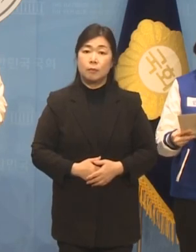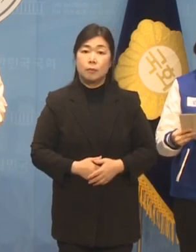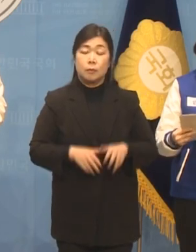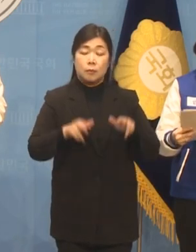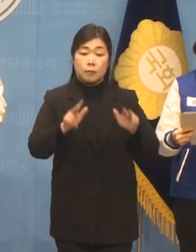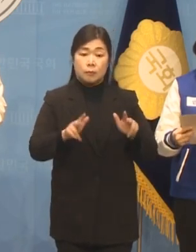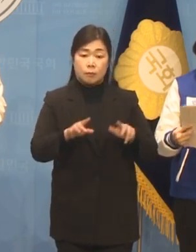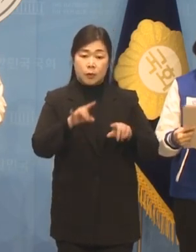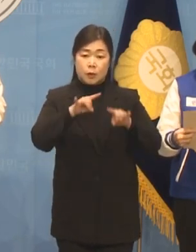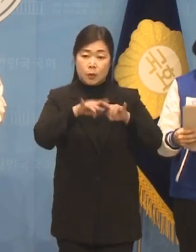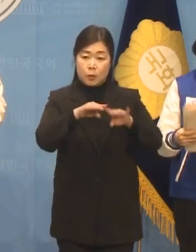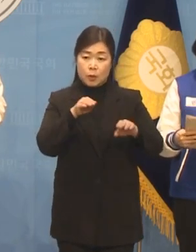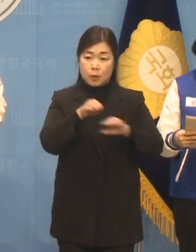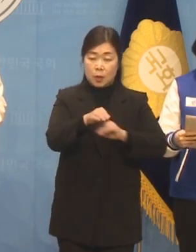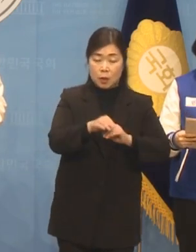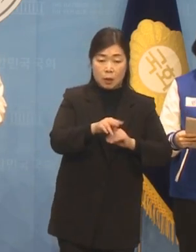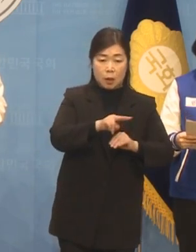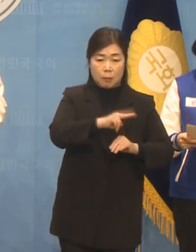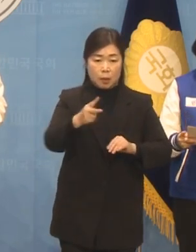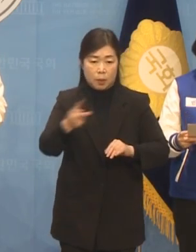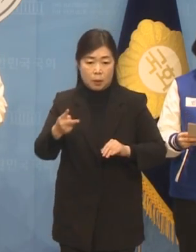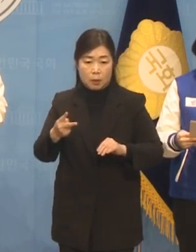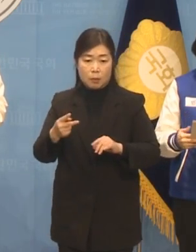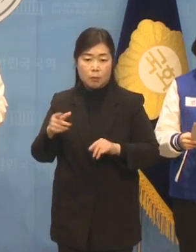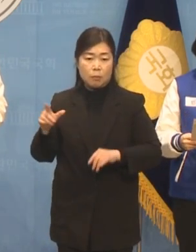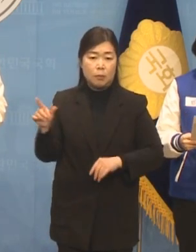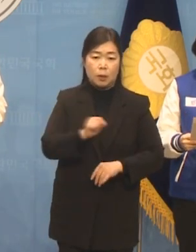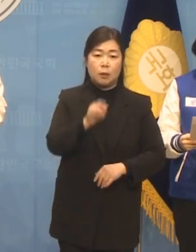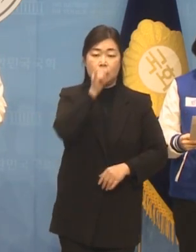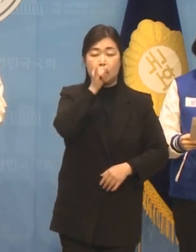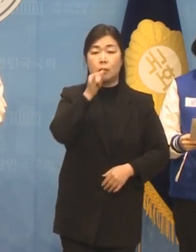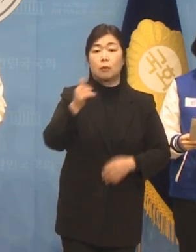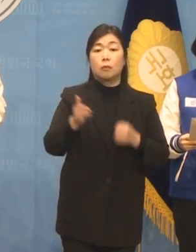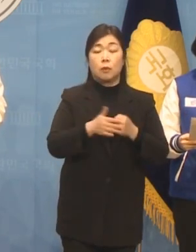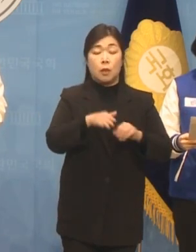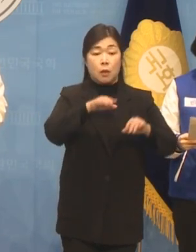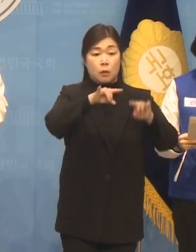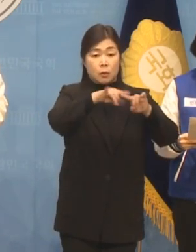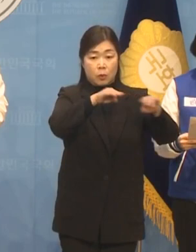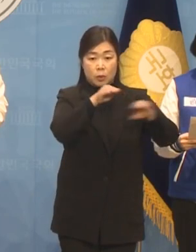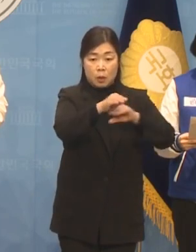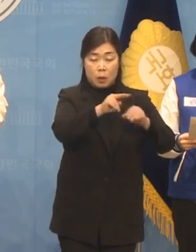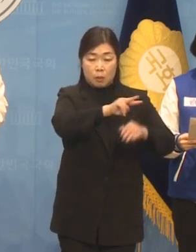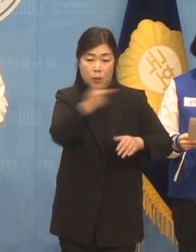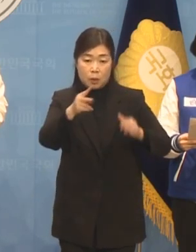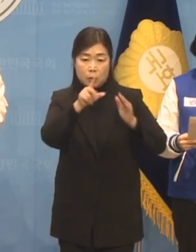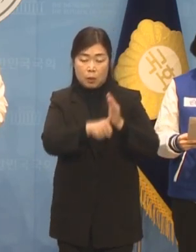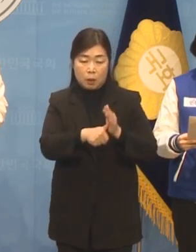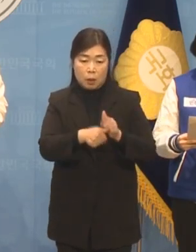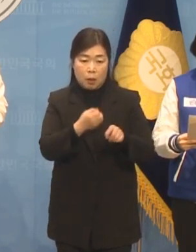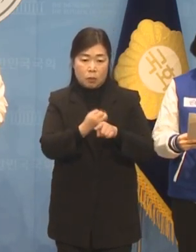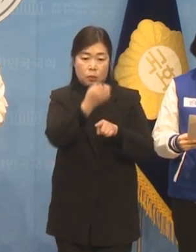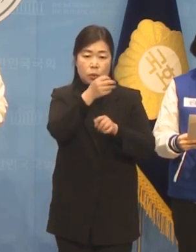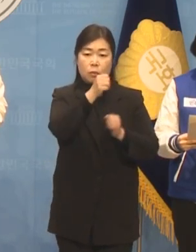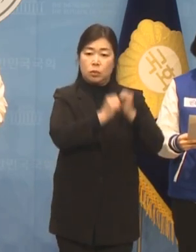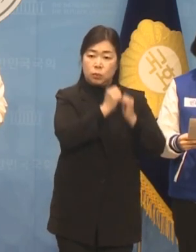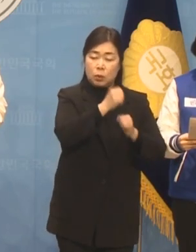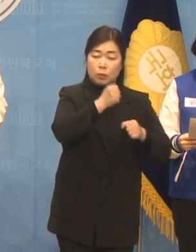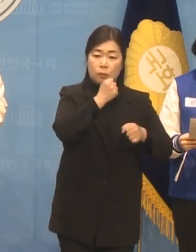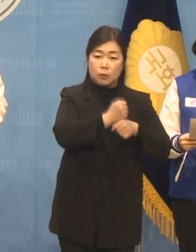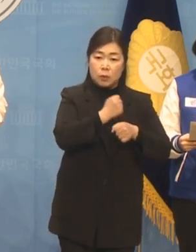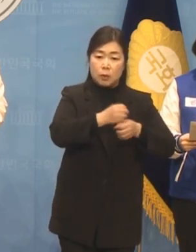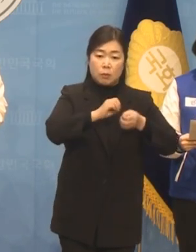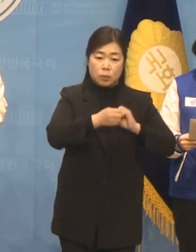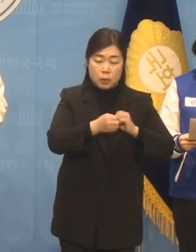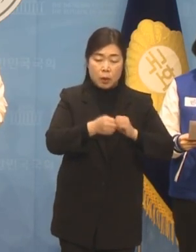급속히 전기차 전환이 시작되고 있기 때문에 그 전기차 전환 과정에서 내연기관 부품들을 생산하는 10만